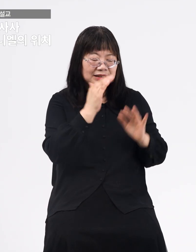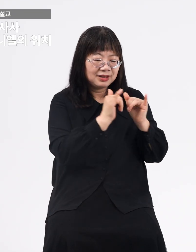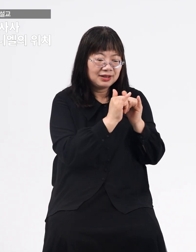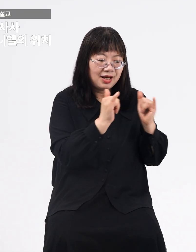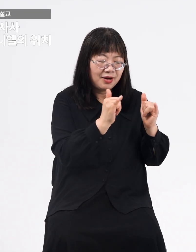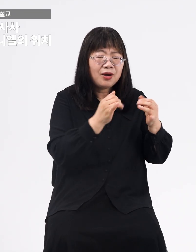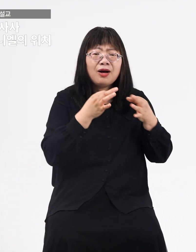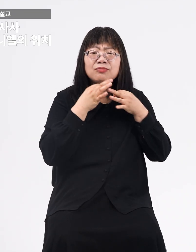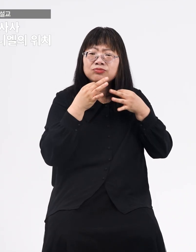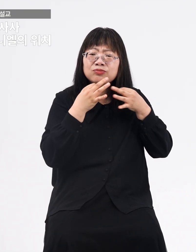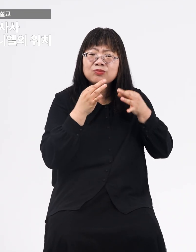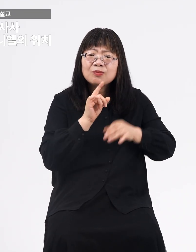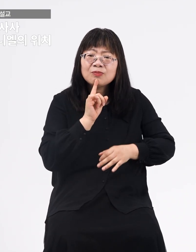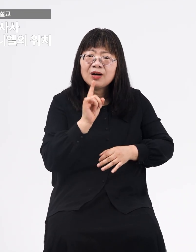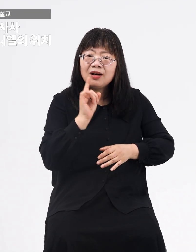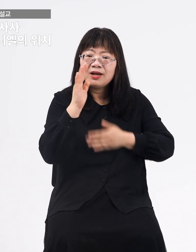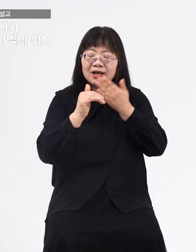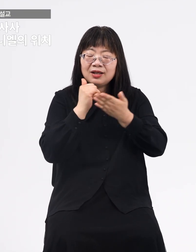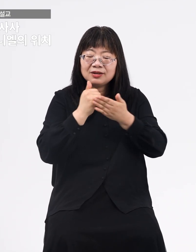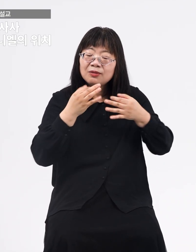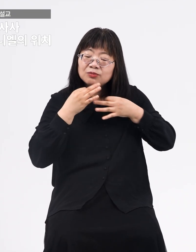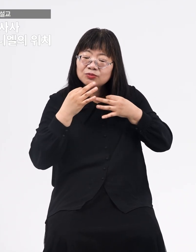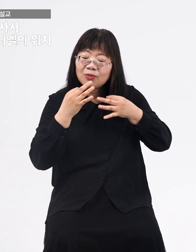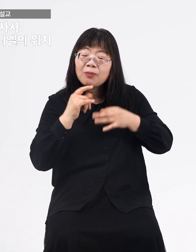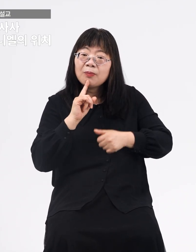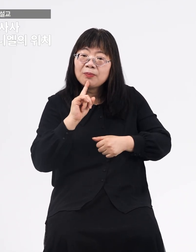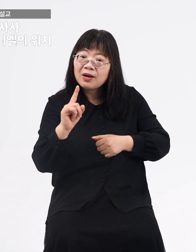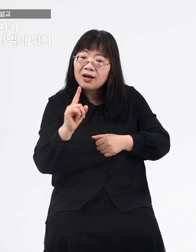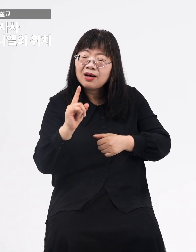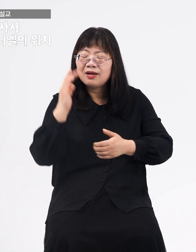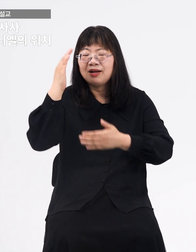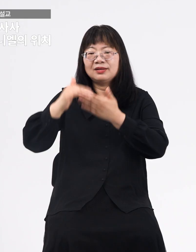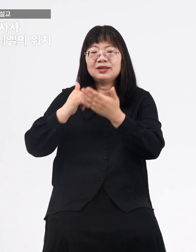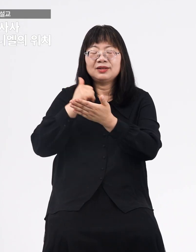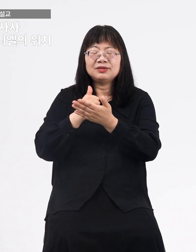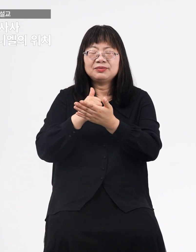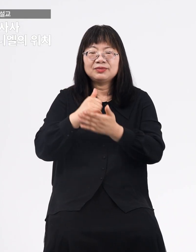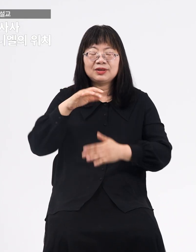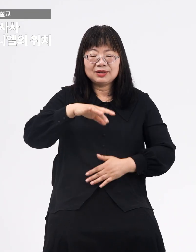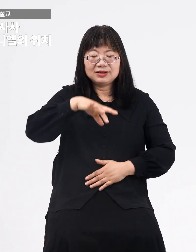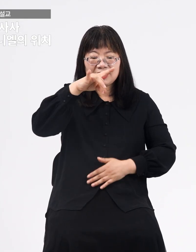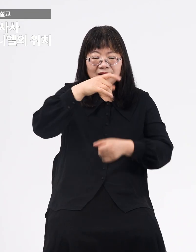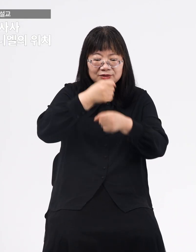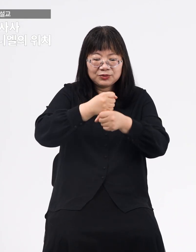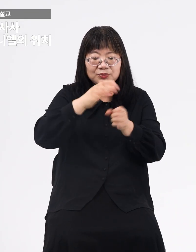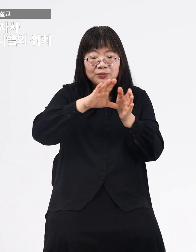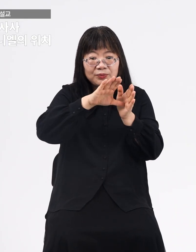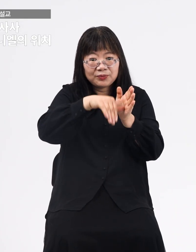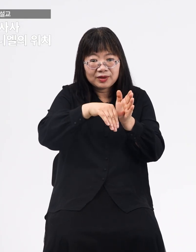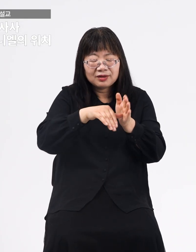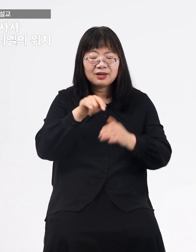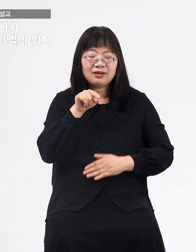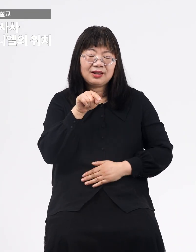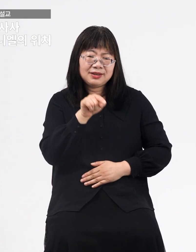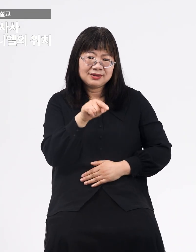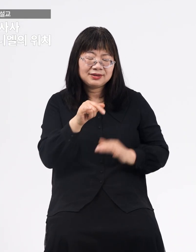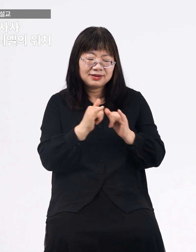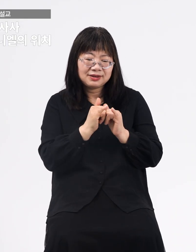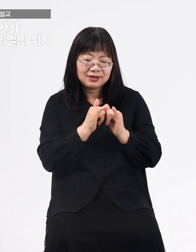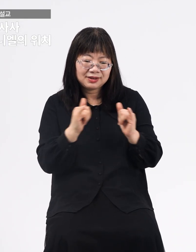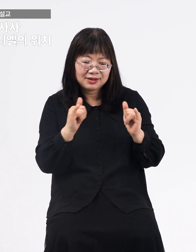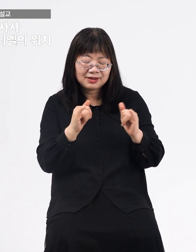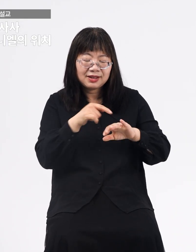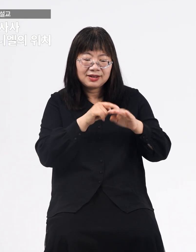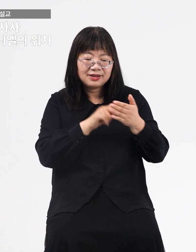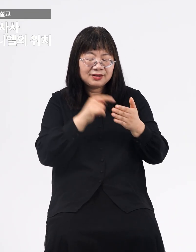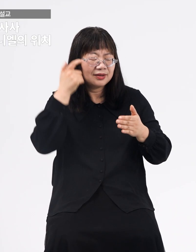백성들이 부르짖었다는 말은, 하나님께 부르짖었다는 말은 하나님이 창조하실 때 그 인간의